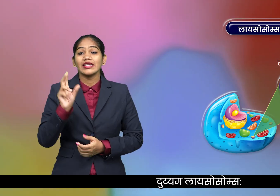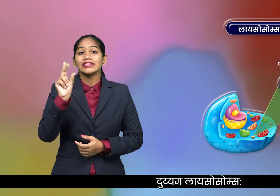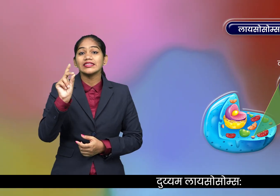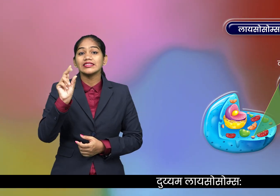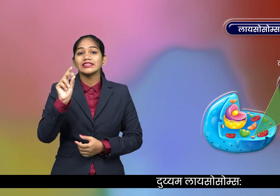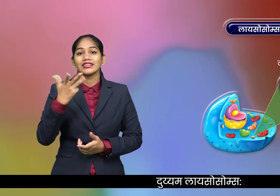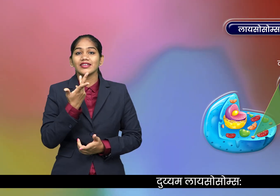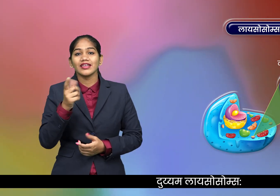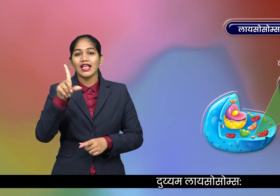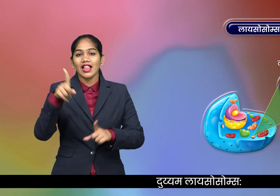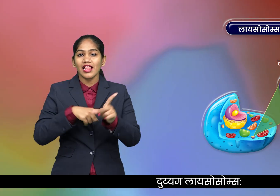दुय्यम लायझोझोम्स